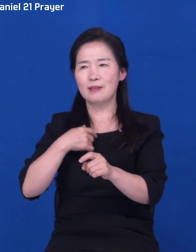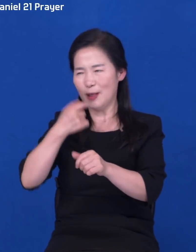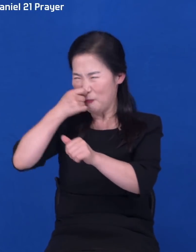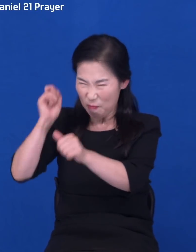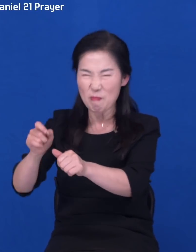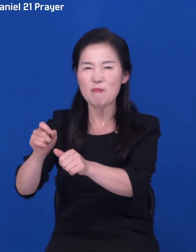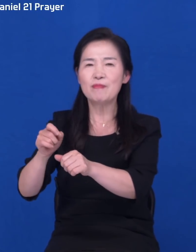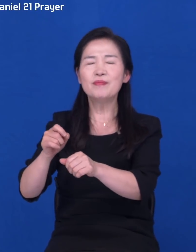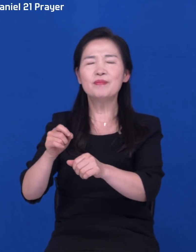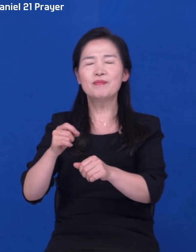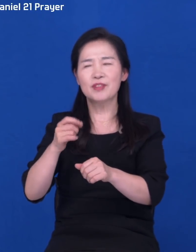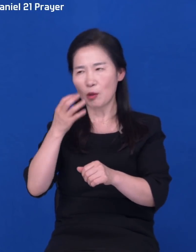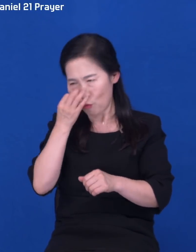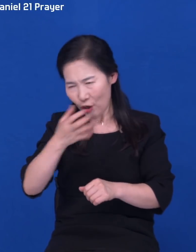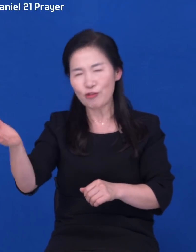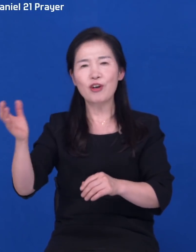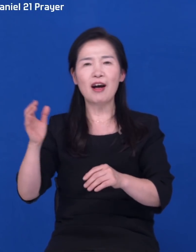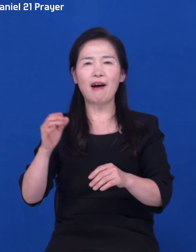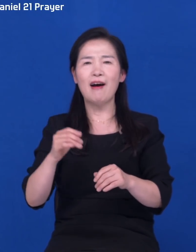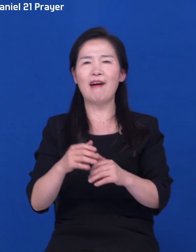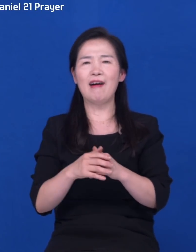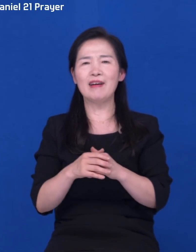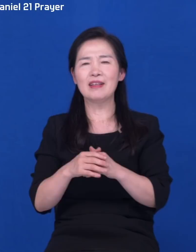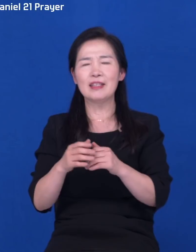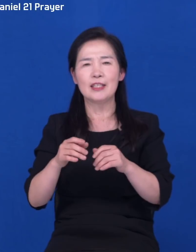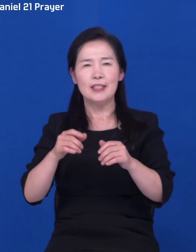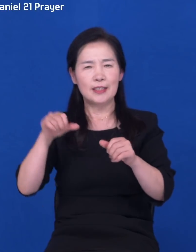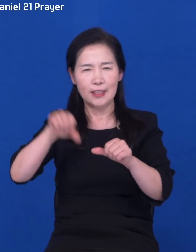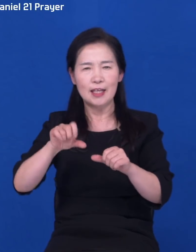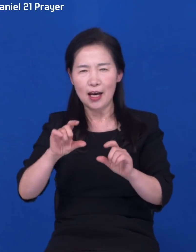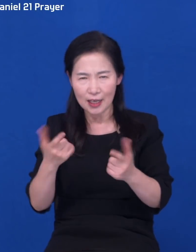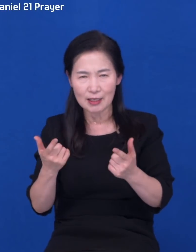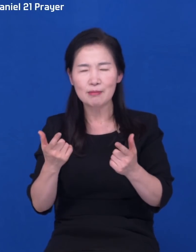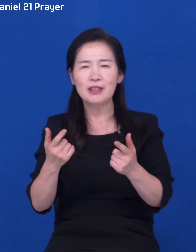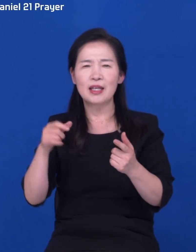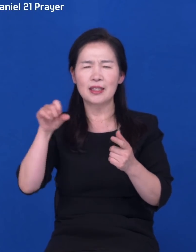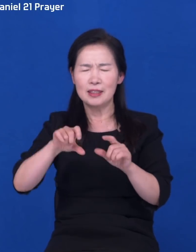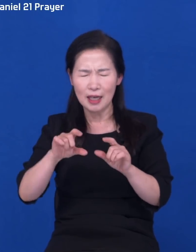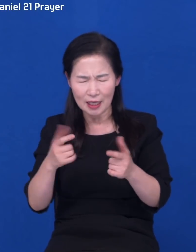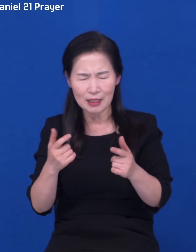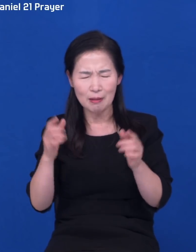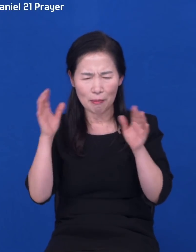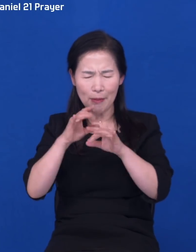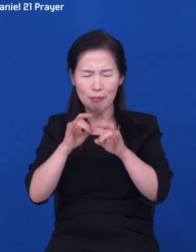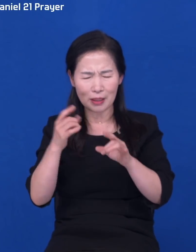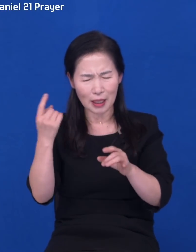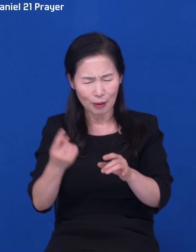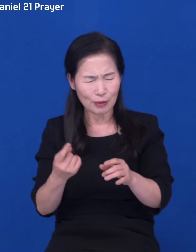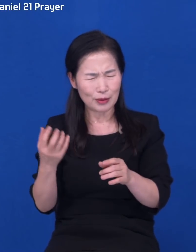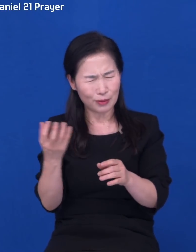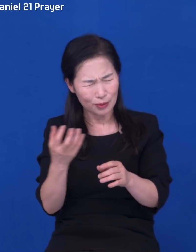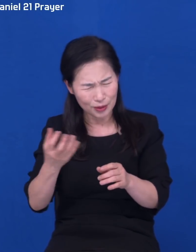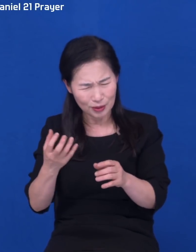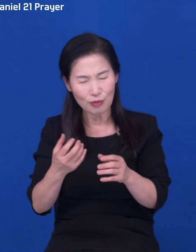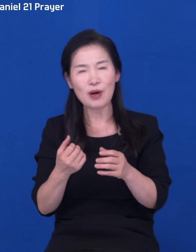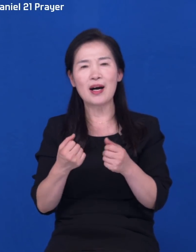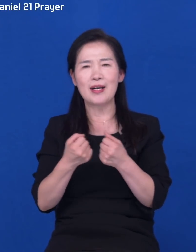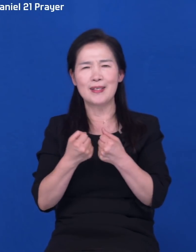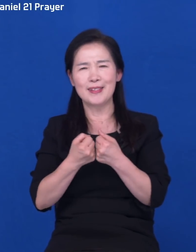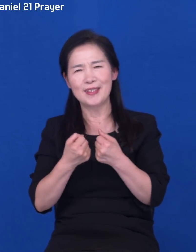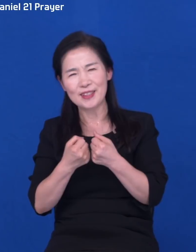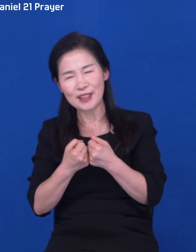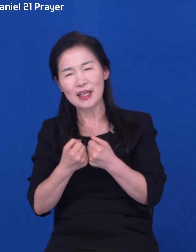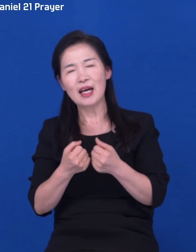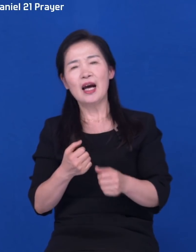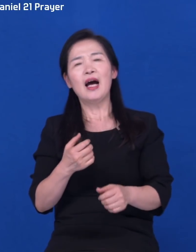보여줄게. 그러면서 절대로 지지 않겠습니다 하고 밤마다 온 통증을 기쁘게 싸우기 시작했어요. 아파 죽겠어요. 근데